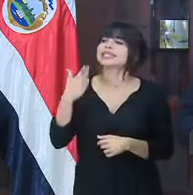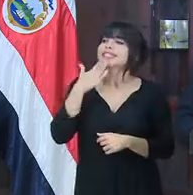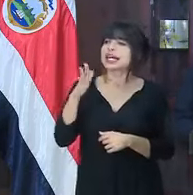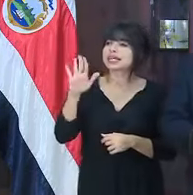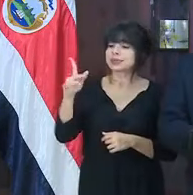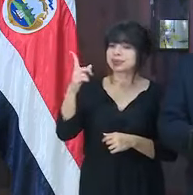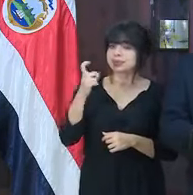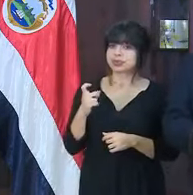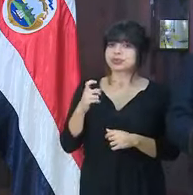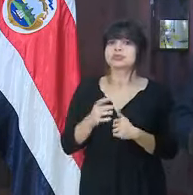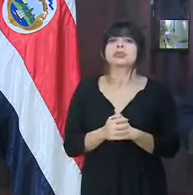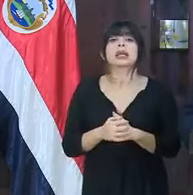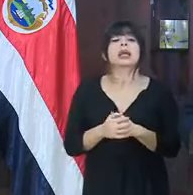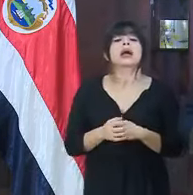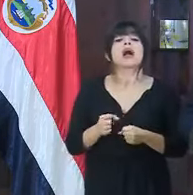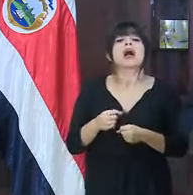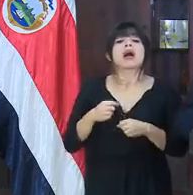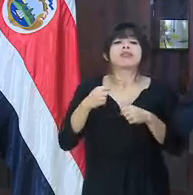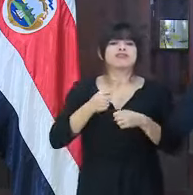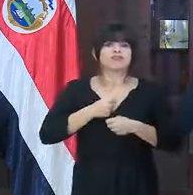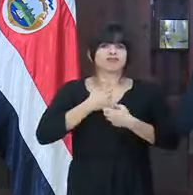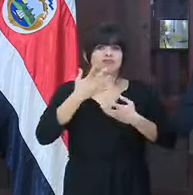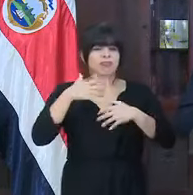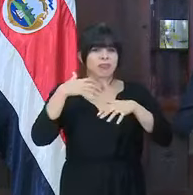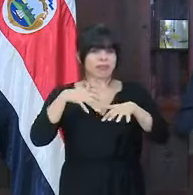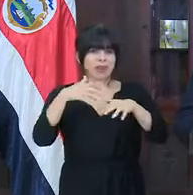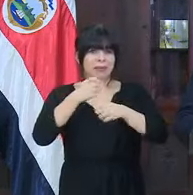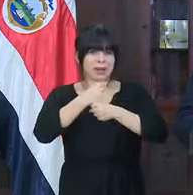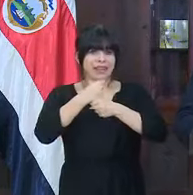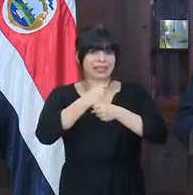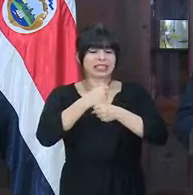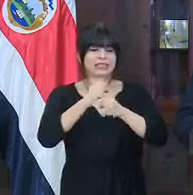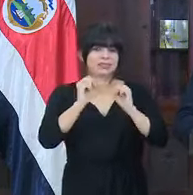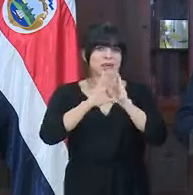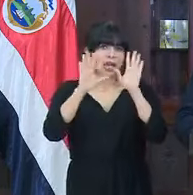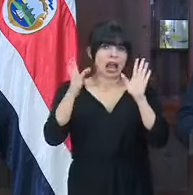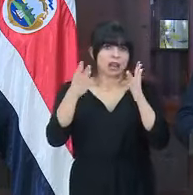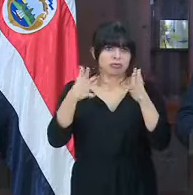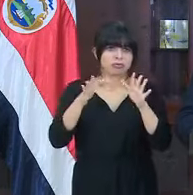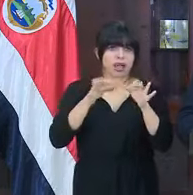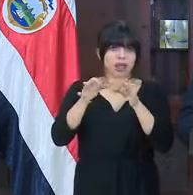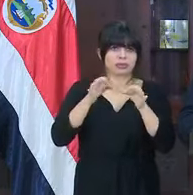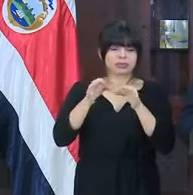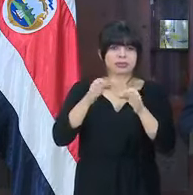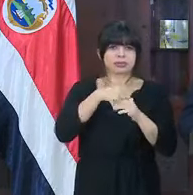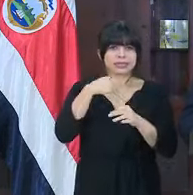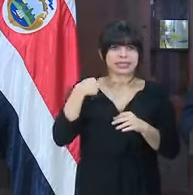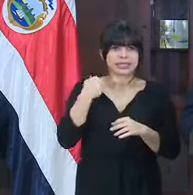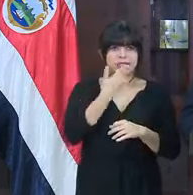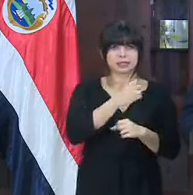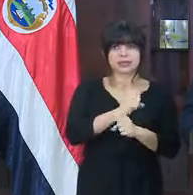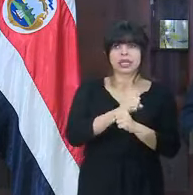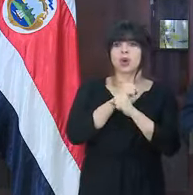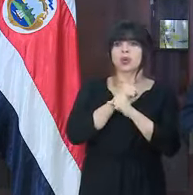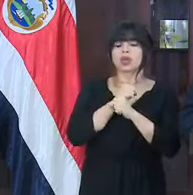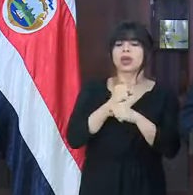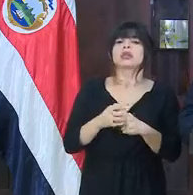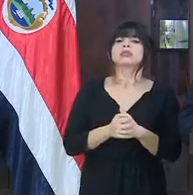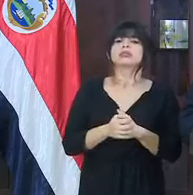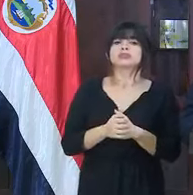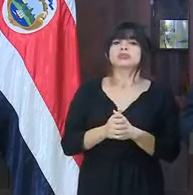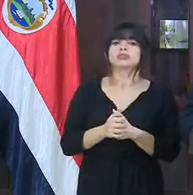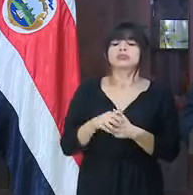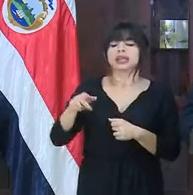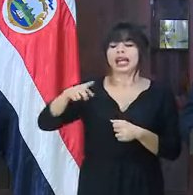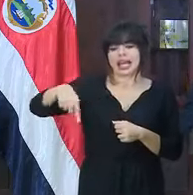Gracias por la consulta. Las manifestaciones claramente, como sea, ha sido clara la exposición del ministro de Seguridad,